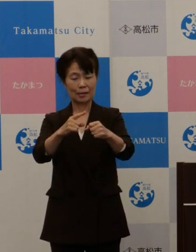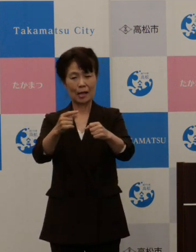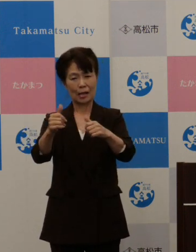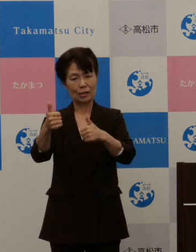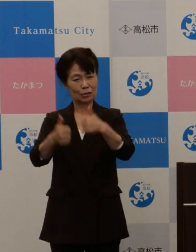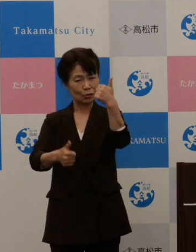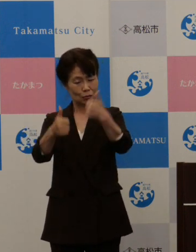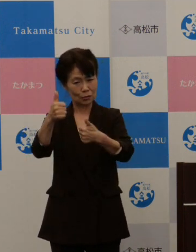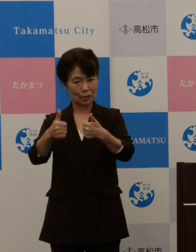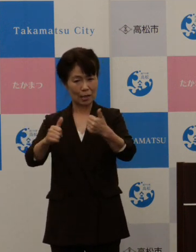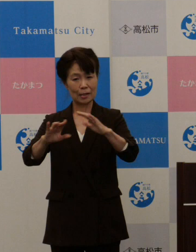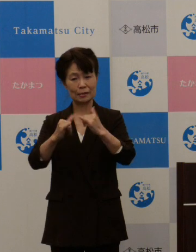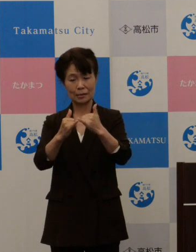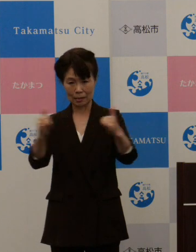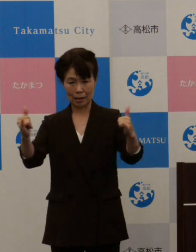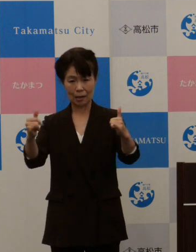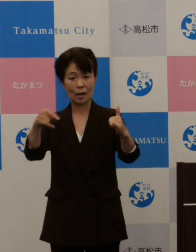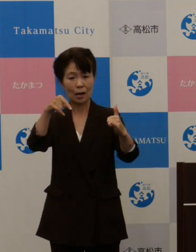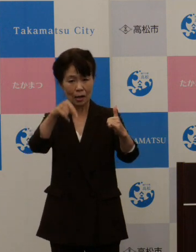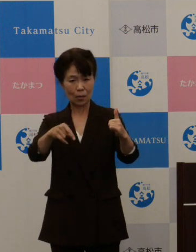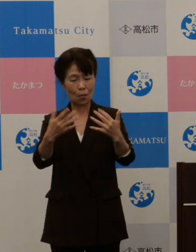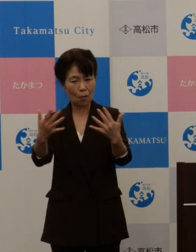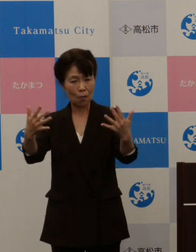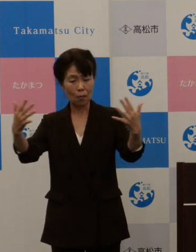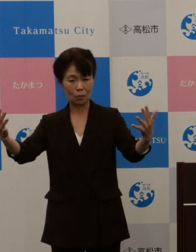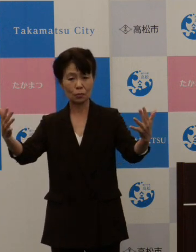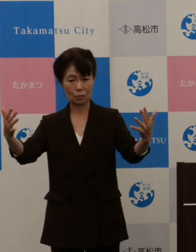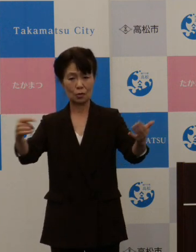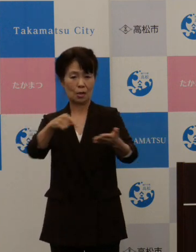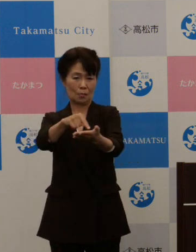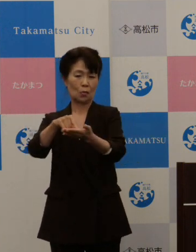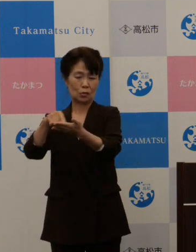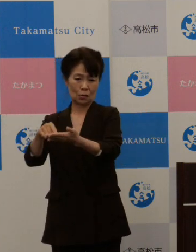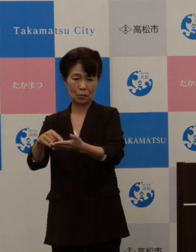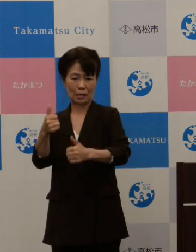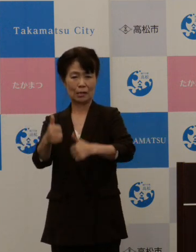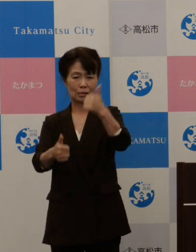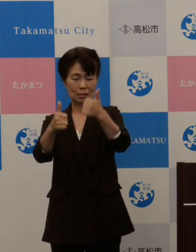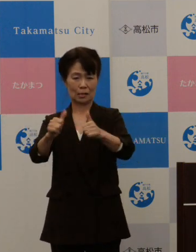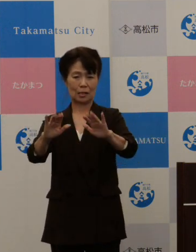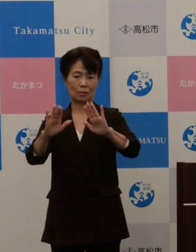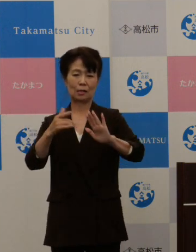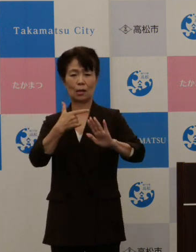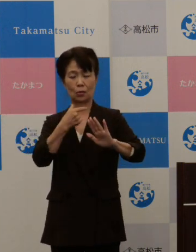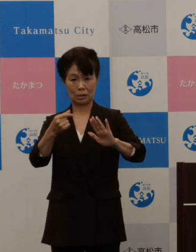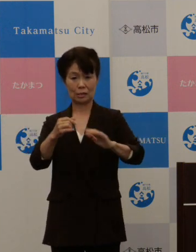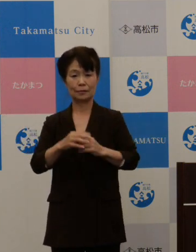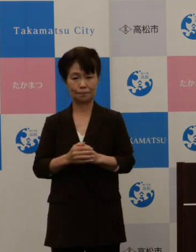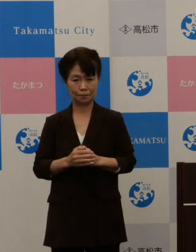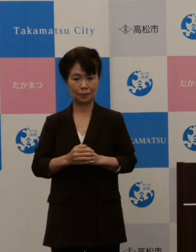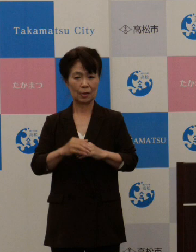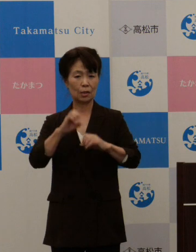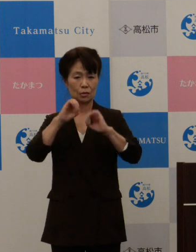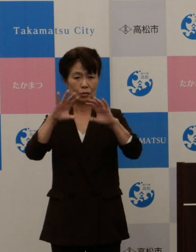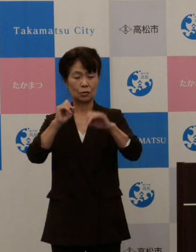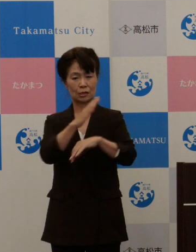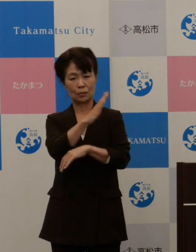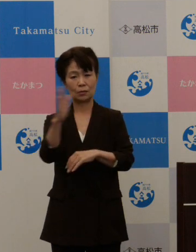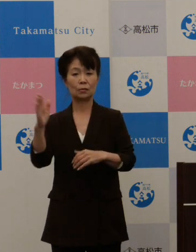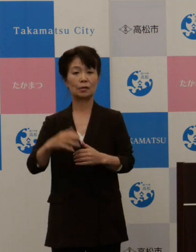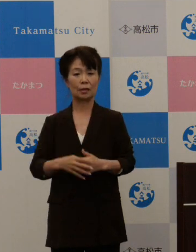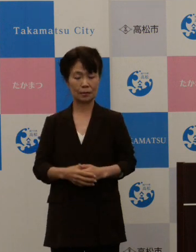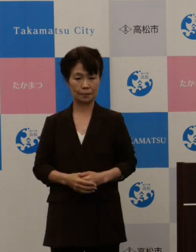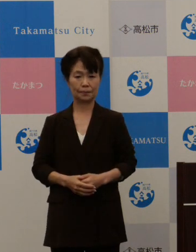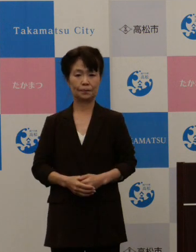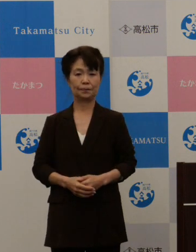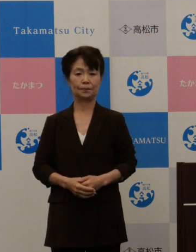の、多くの方に受験をいただきたいと考えております。周知型よろしくお願いいたしたいと存じます